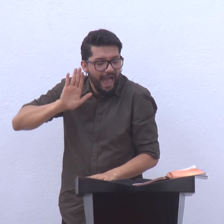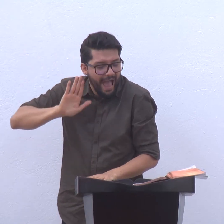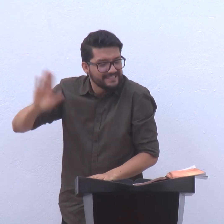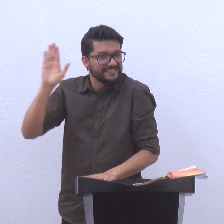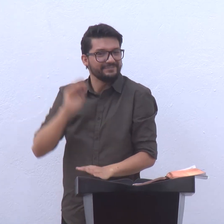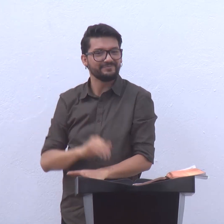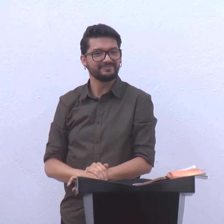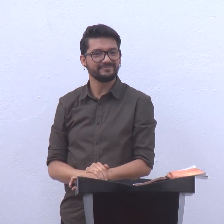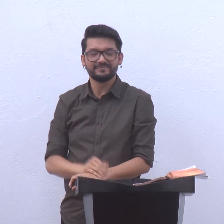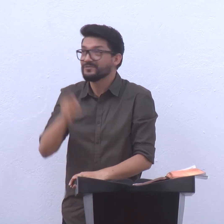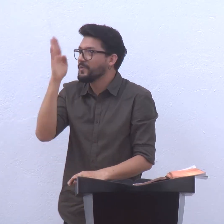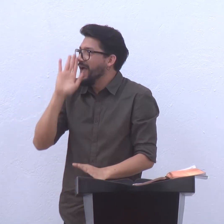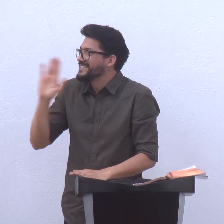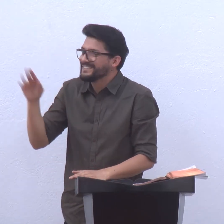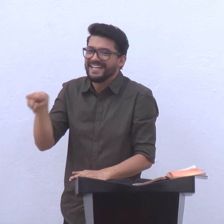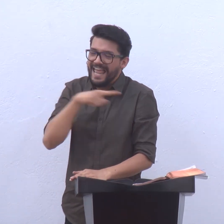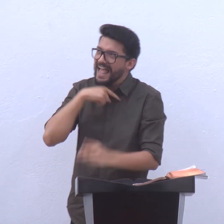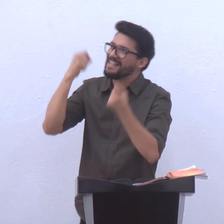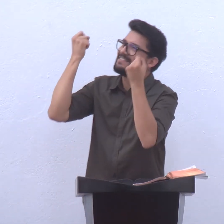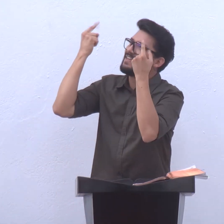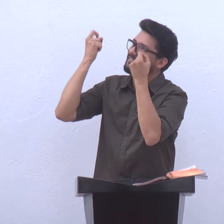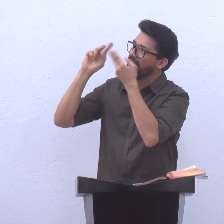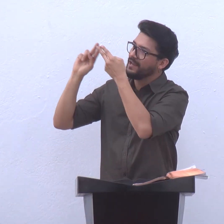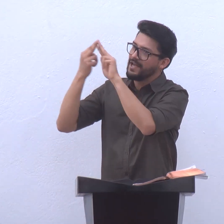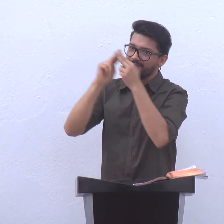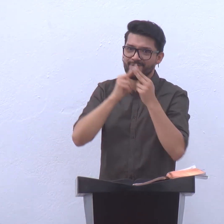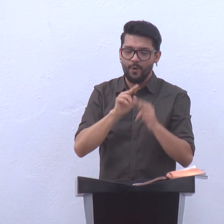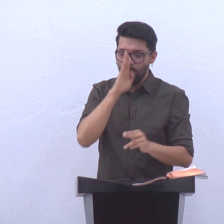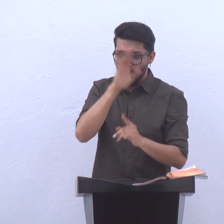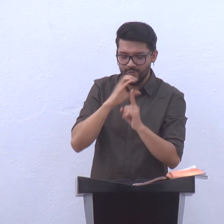que proviene del Cordero y de Dios. Y hoy lo hemos